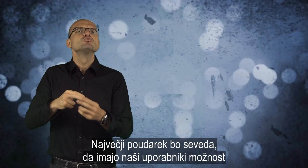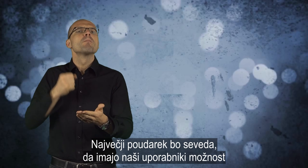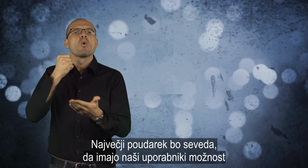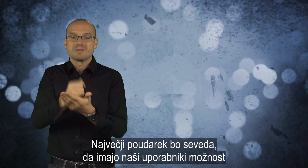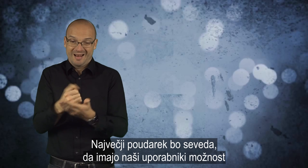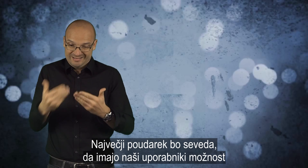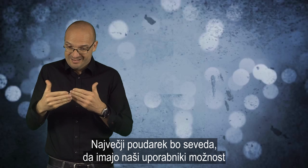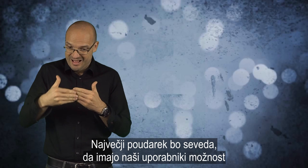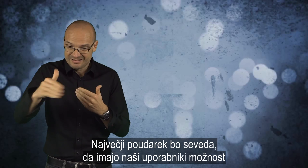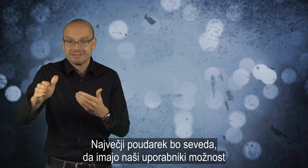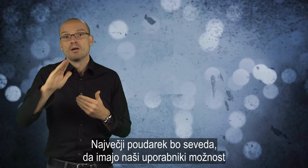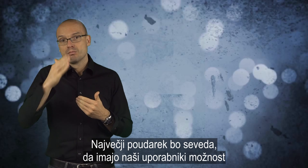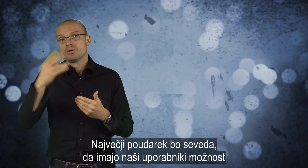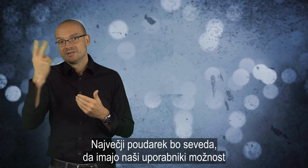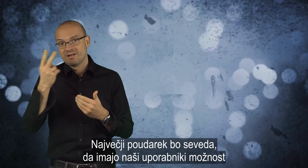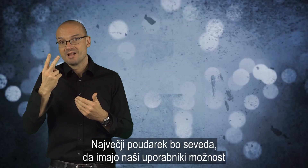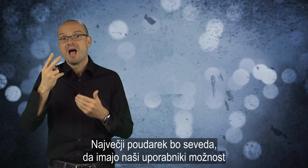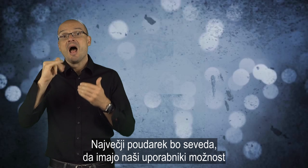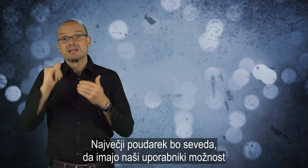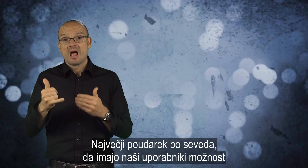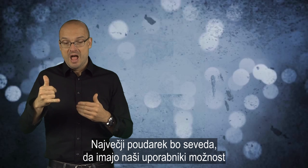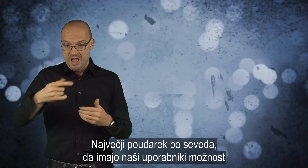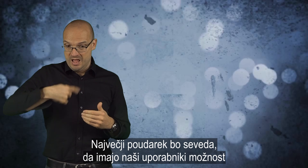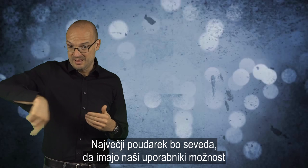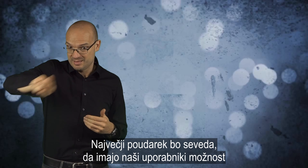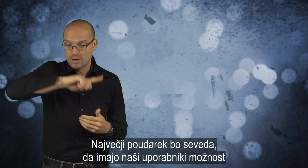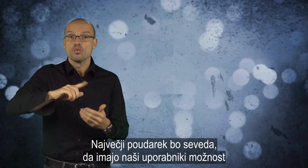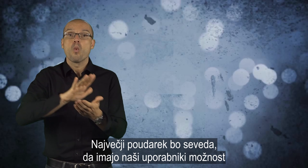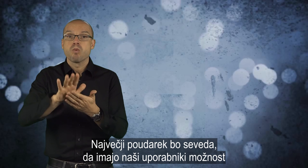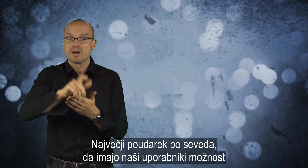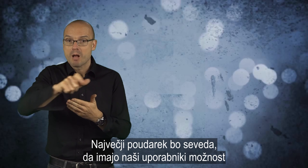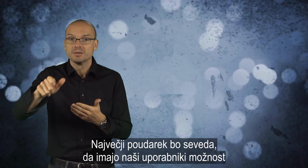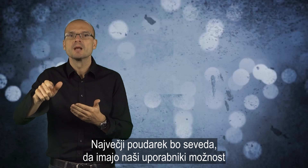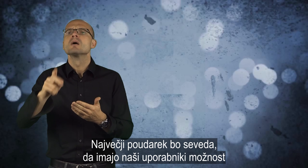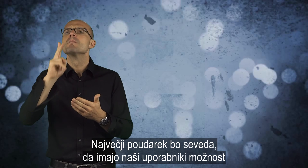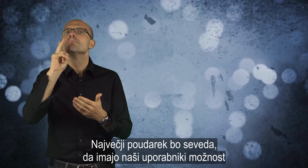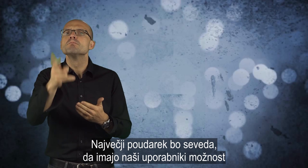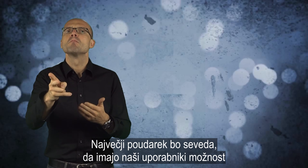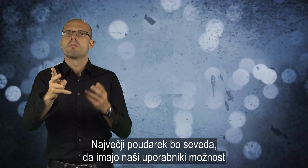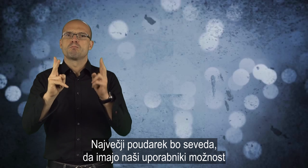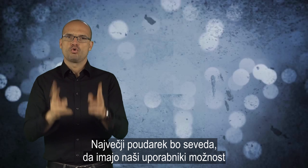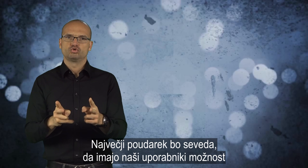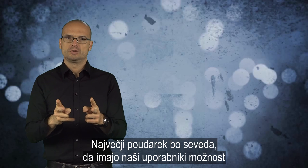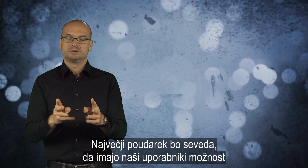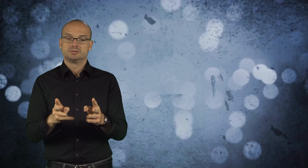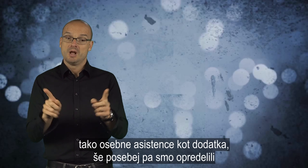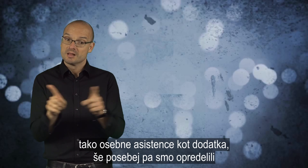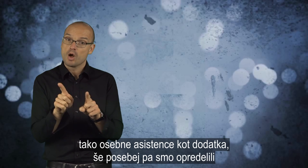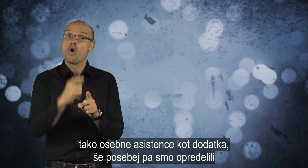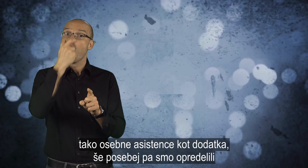Največji poudarek bo seveda, da imajo naši uporabniki možnost tako osebne asistence kot dodatka. Še